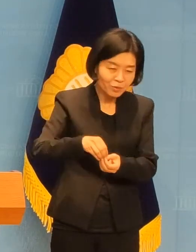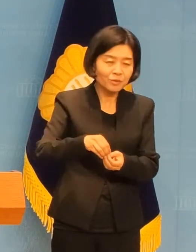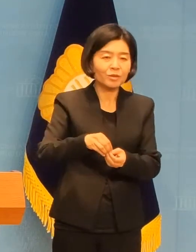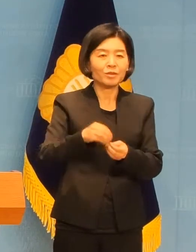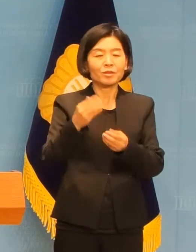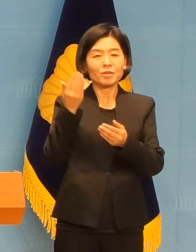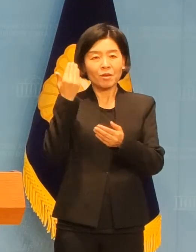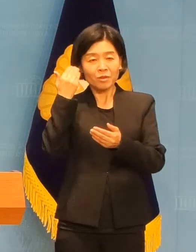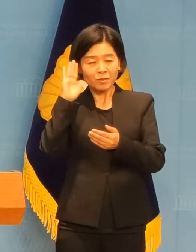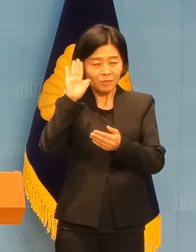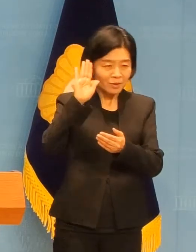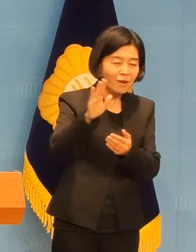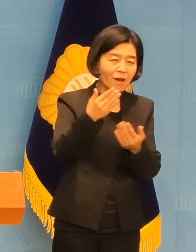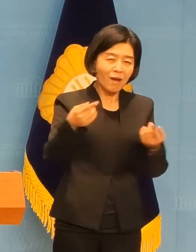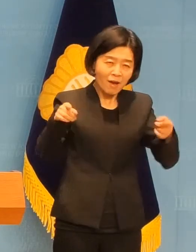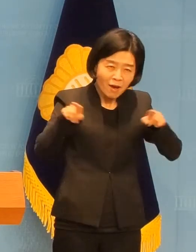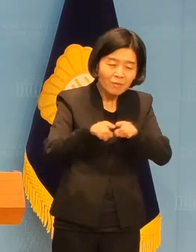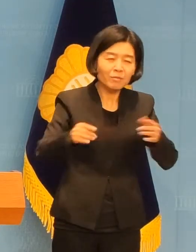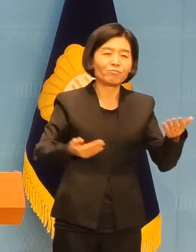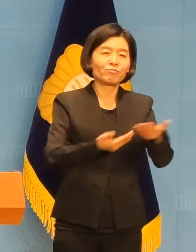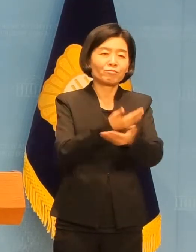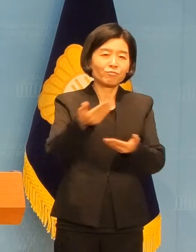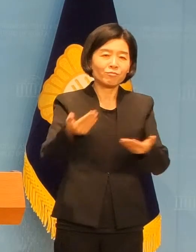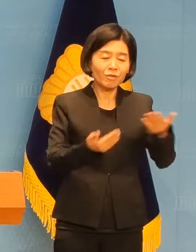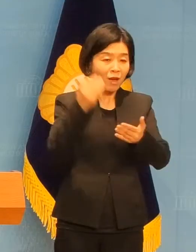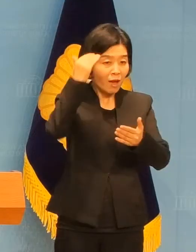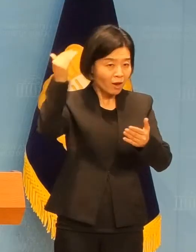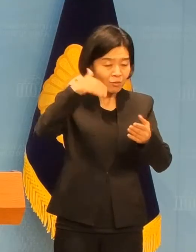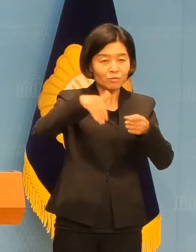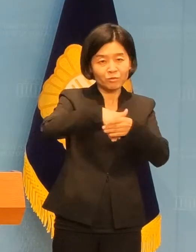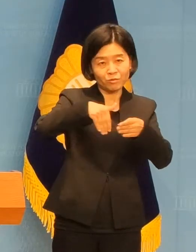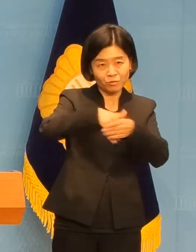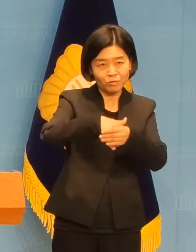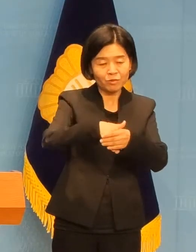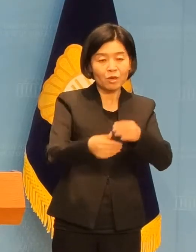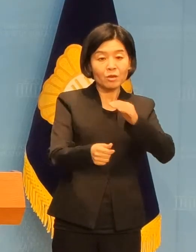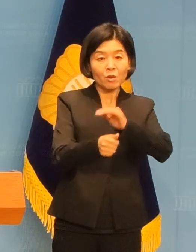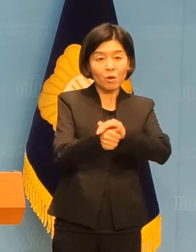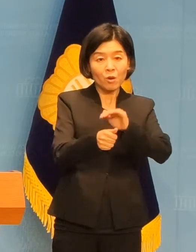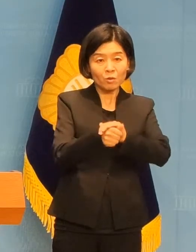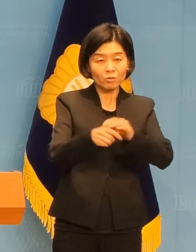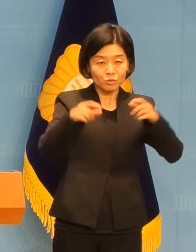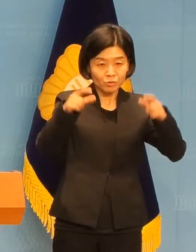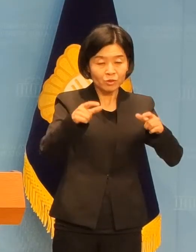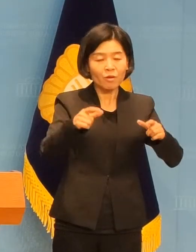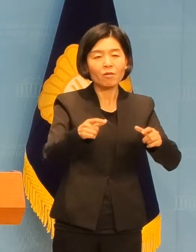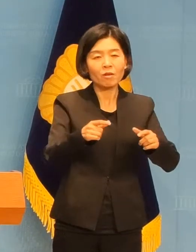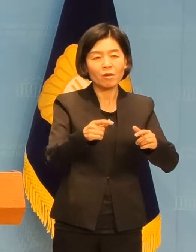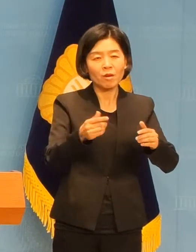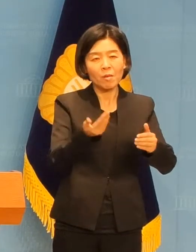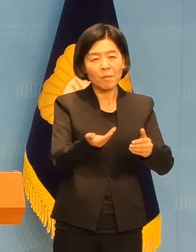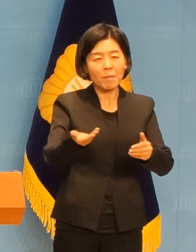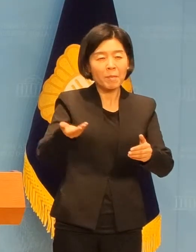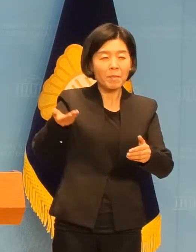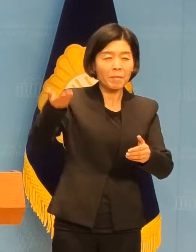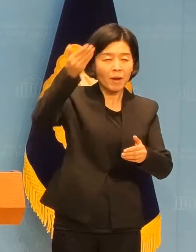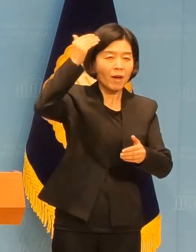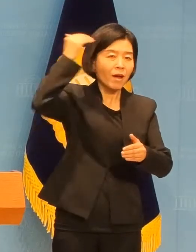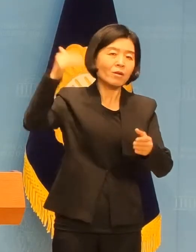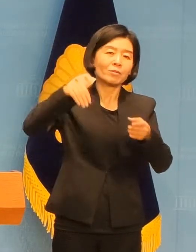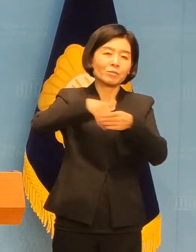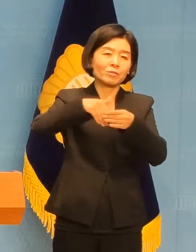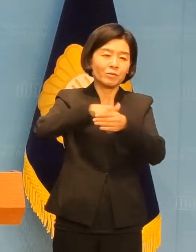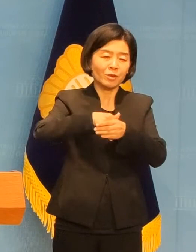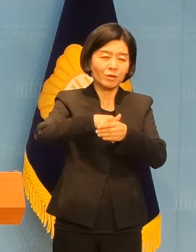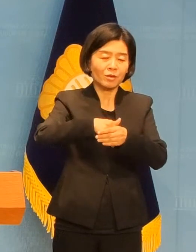공존하는 K문화는 문화도시 경주의 위상을 드높이며 대한민국 문화의 품격을 보여주고